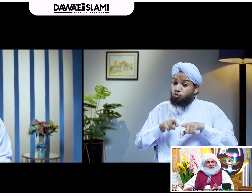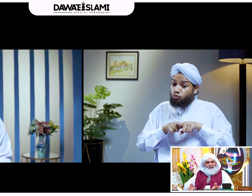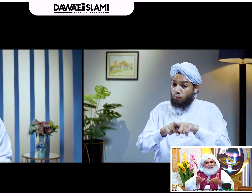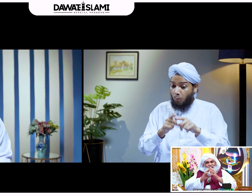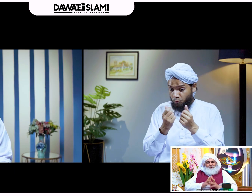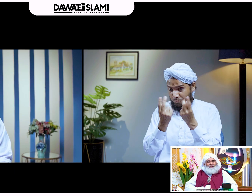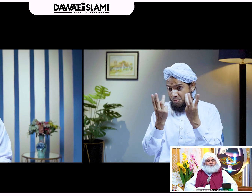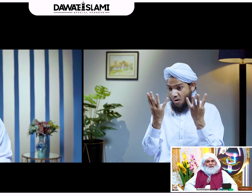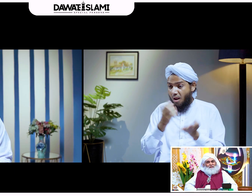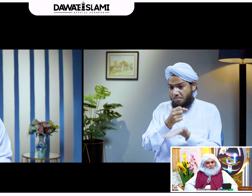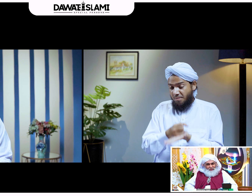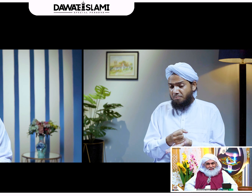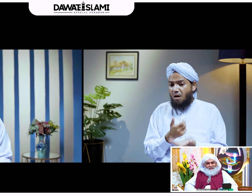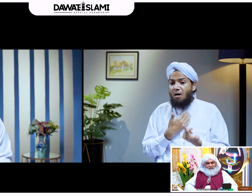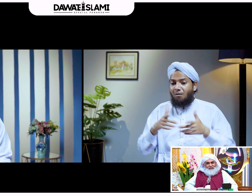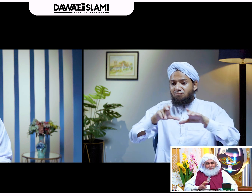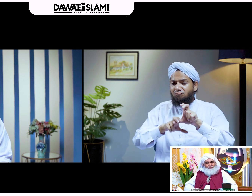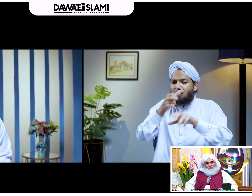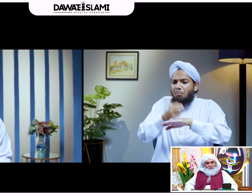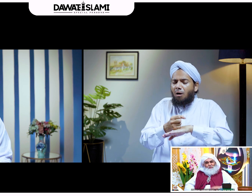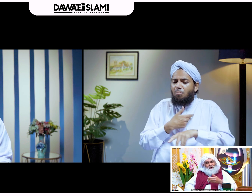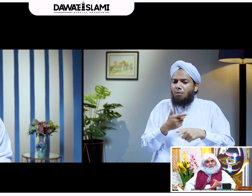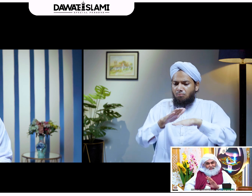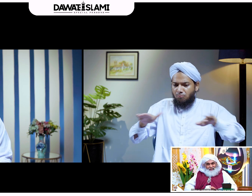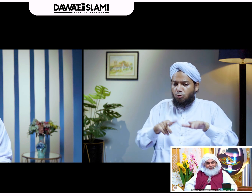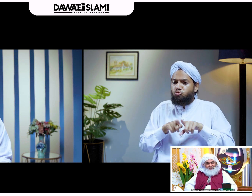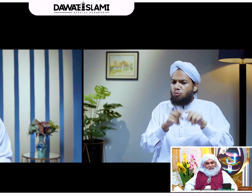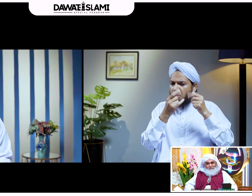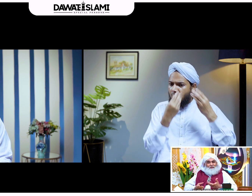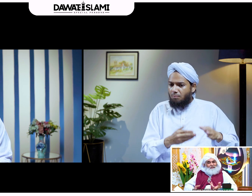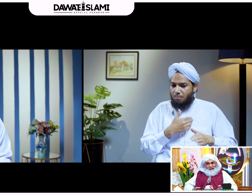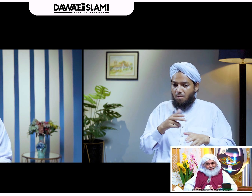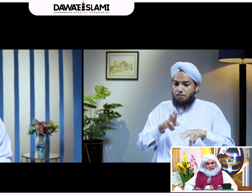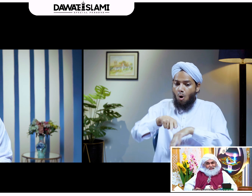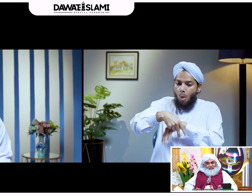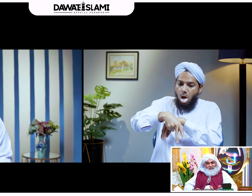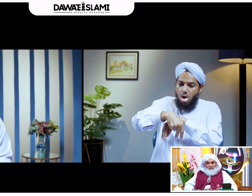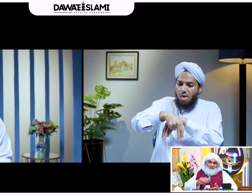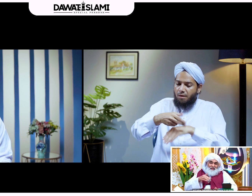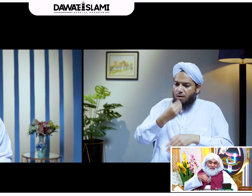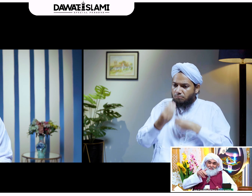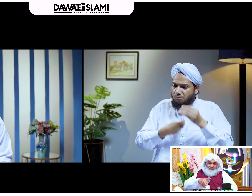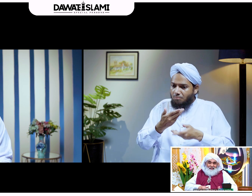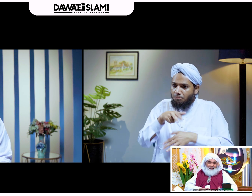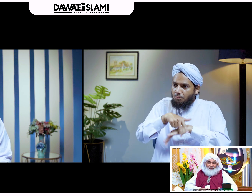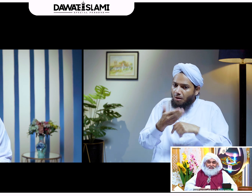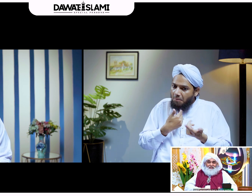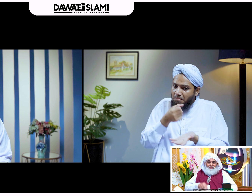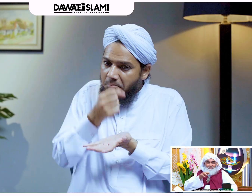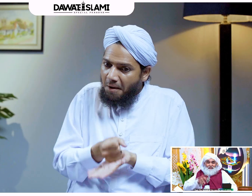جائیں گی، ورنہ وہ کئی سنتیں چھوٹ جائیں گی۔ ٹیبل کرسی ہوئی تو پاؤں لٹکائیں گے، پاؤں لٹکا کر کھانا، حالانکہ بیٹھ کر کھانا ہے۔ پھر یہ